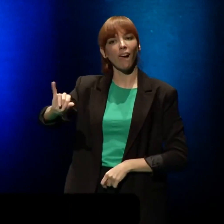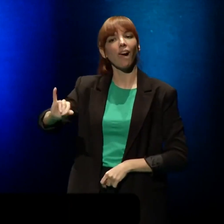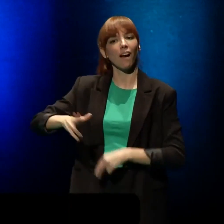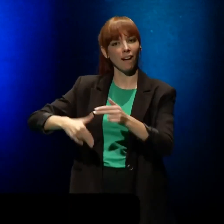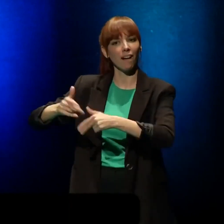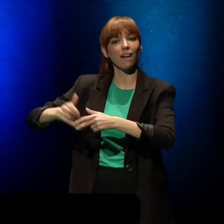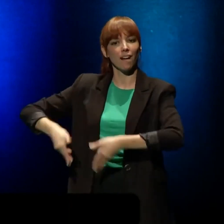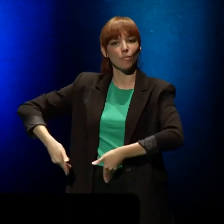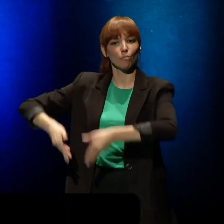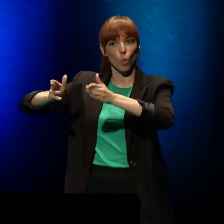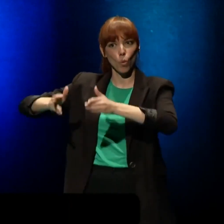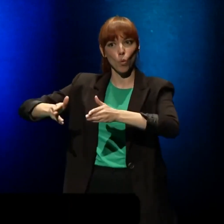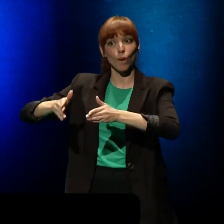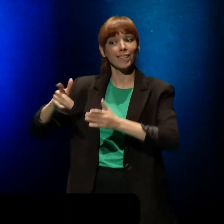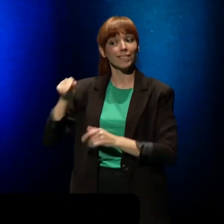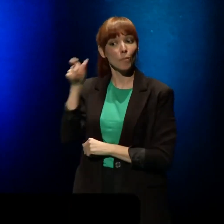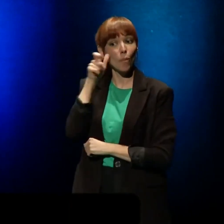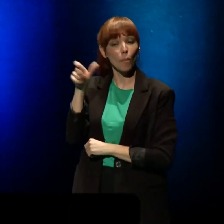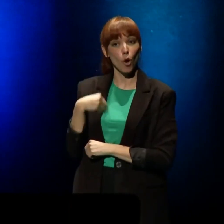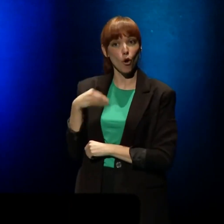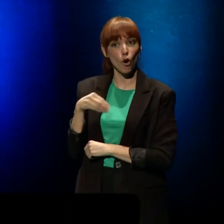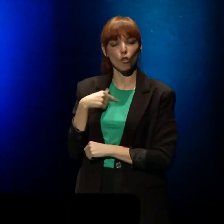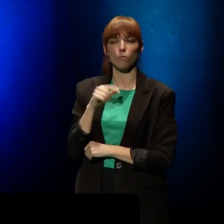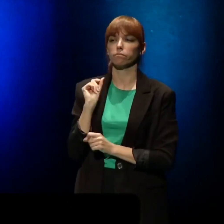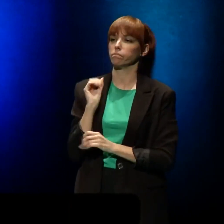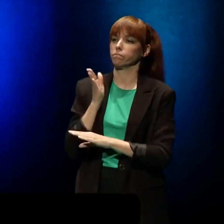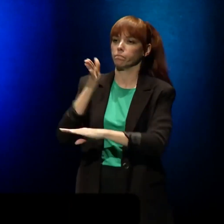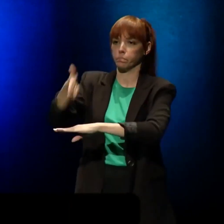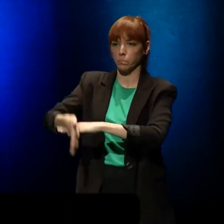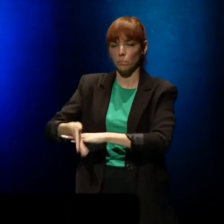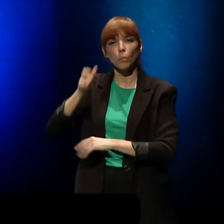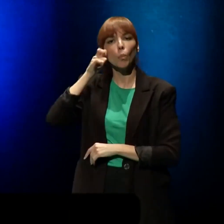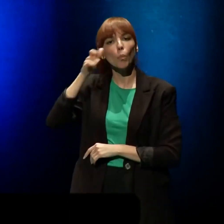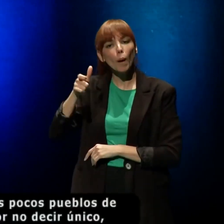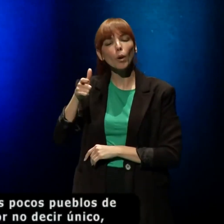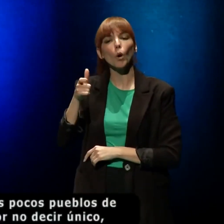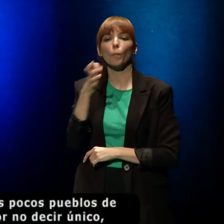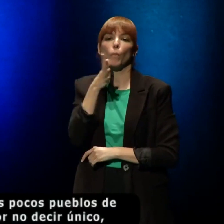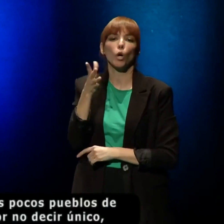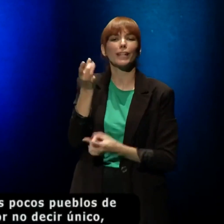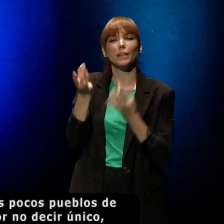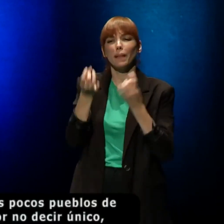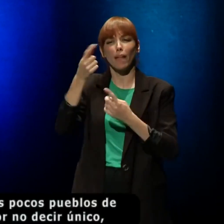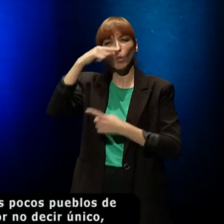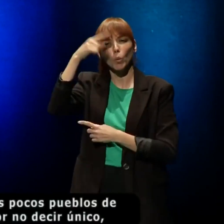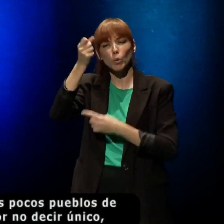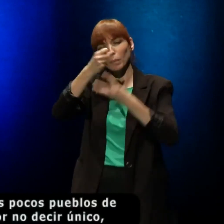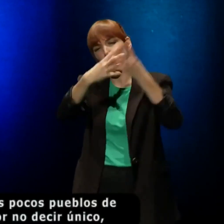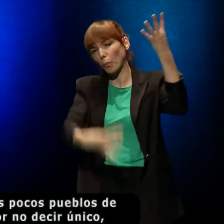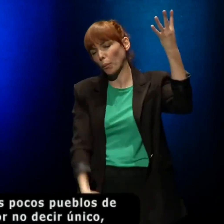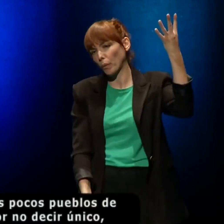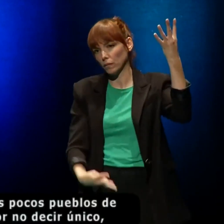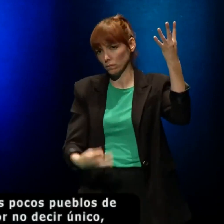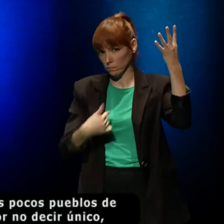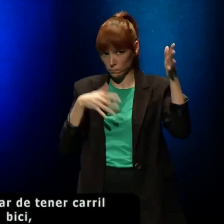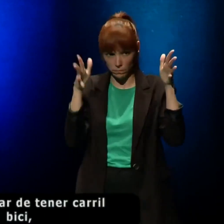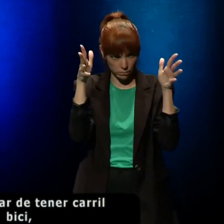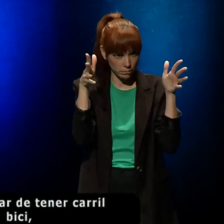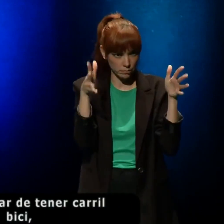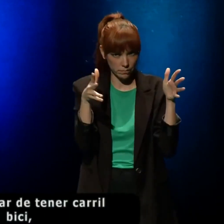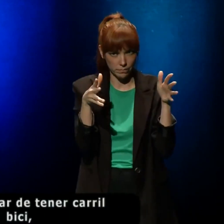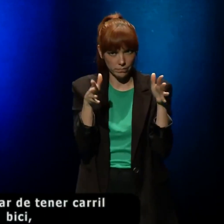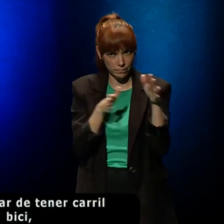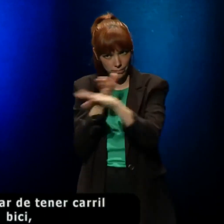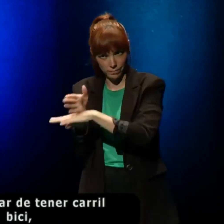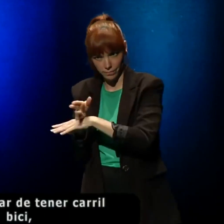Pues bien, en ese pueblo, que yo fui a uno de las actividades culturales que les recomiendo,